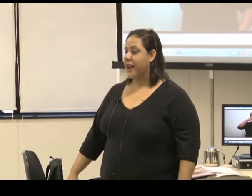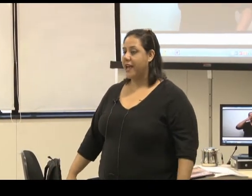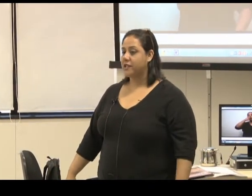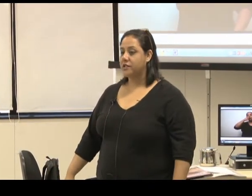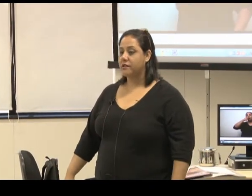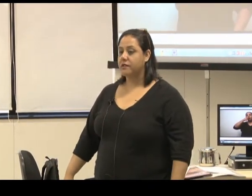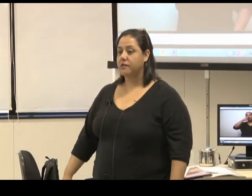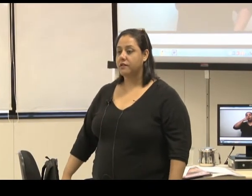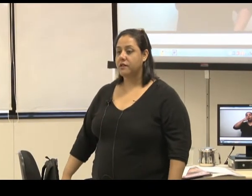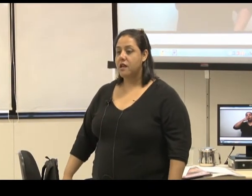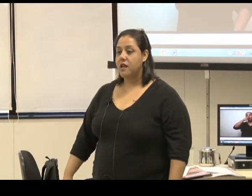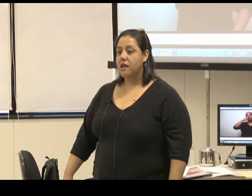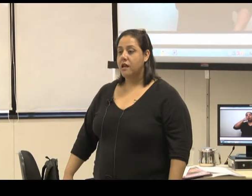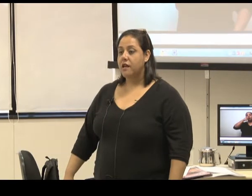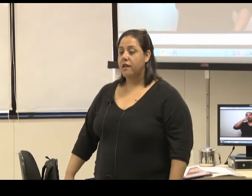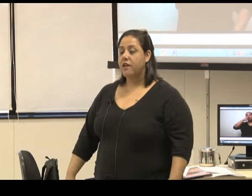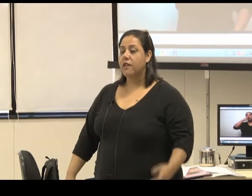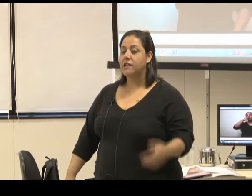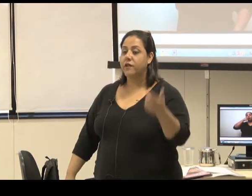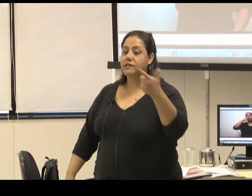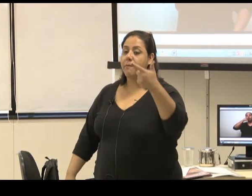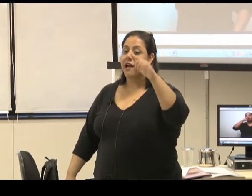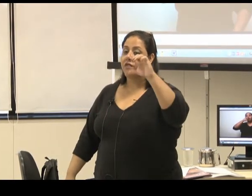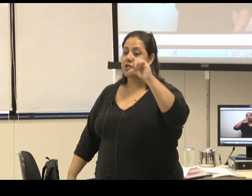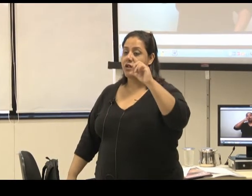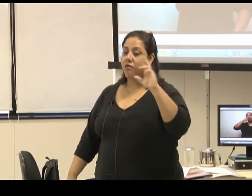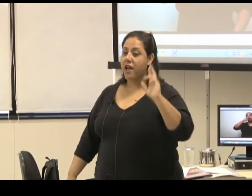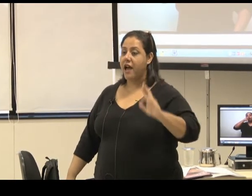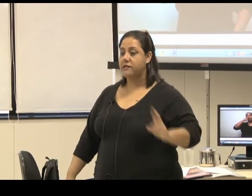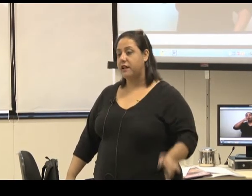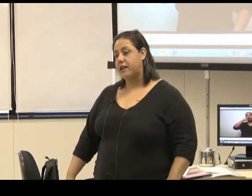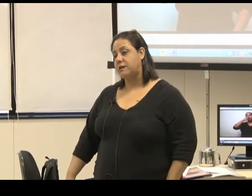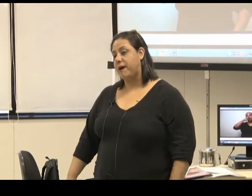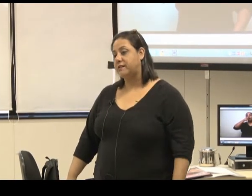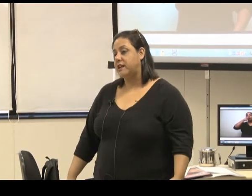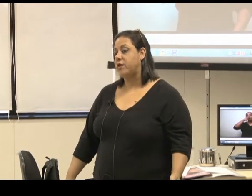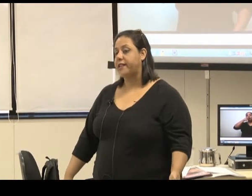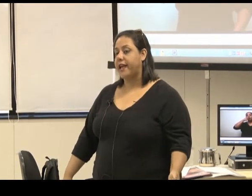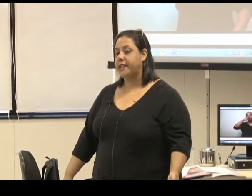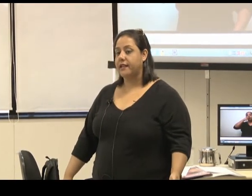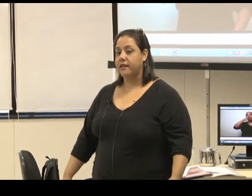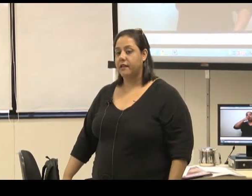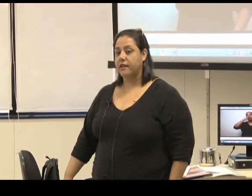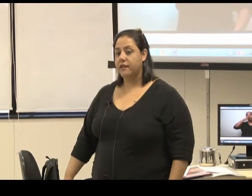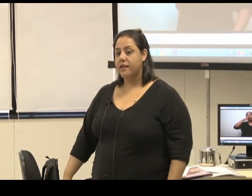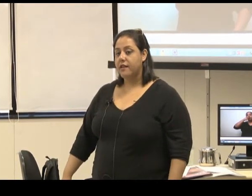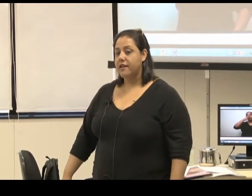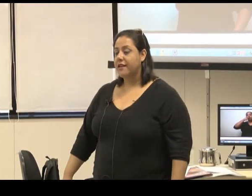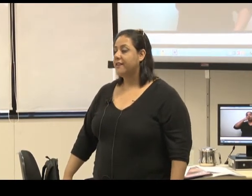net? Não, o Netflix você paga R$29. A net você paga 180.